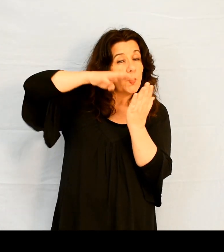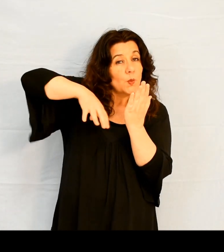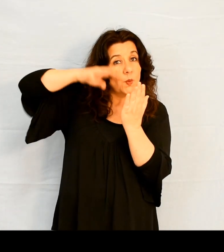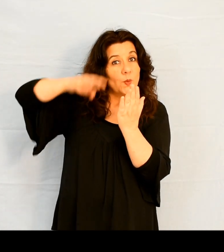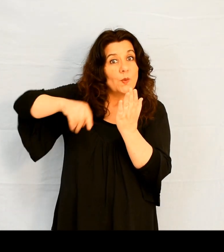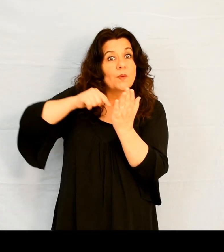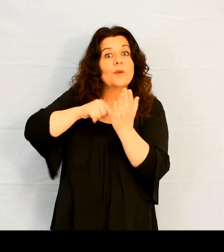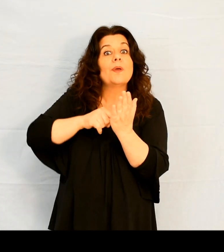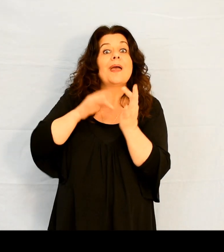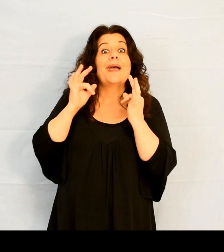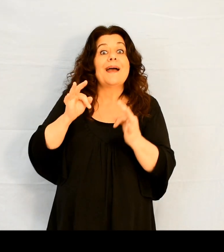concernait.